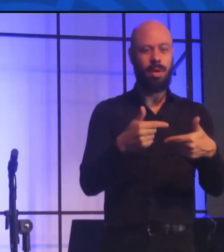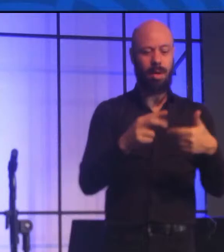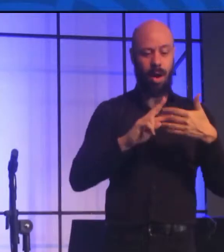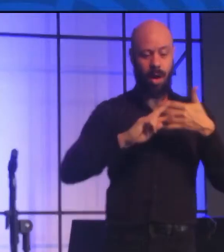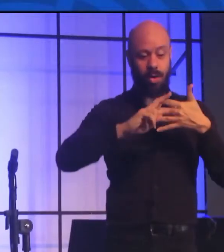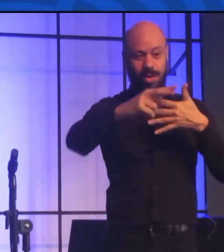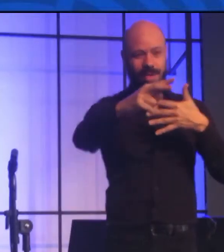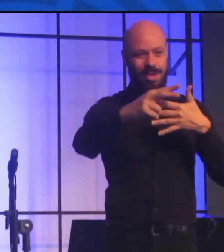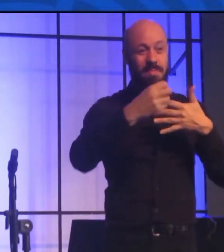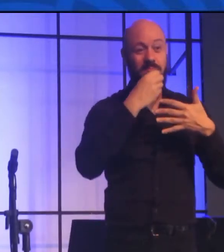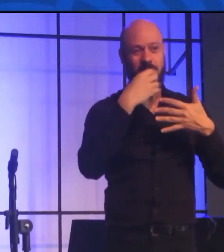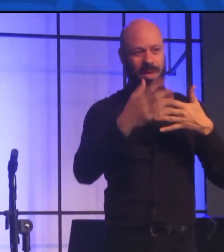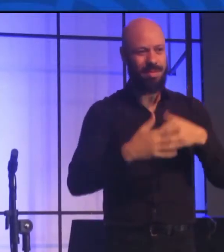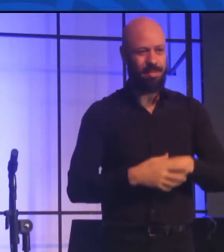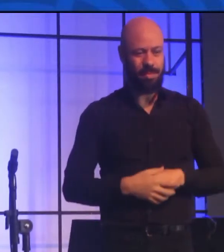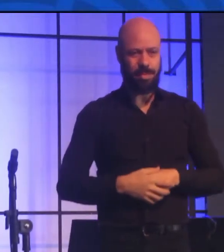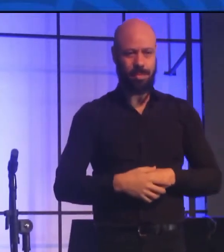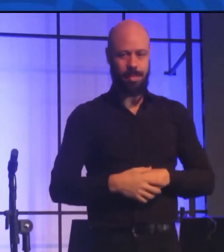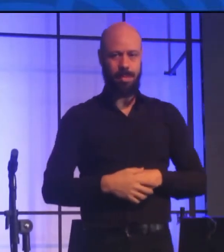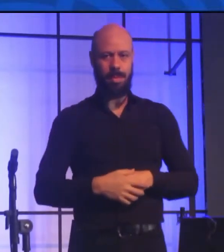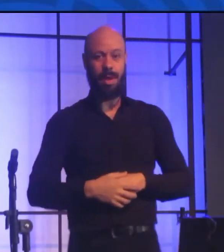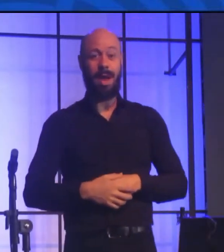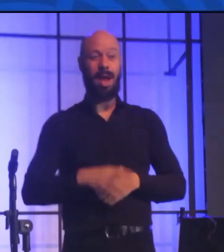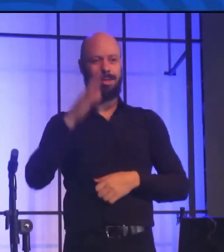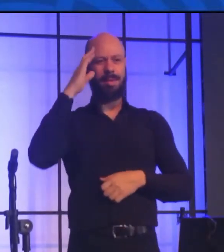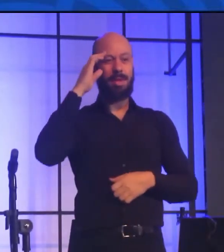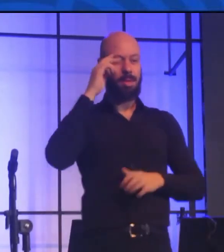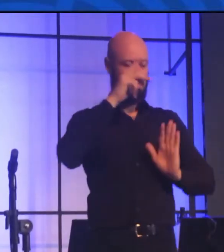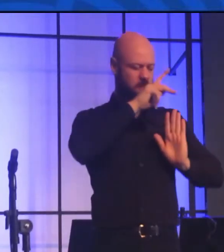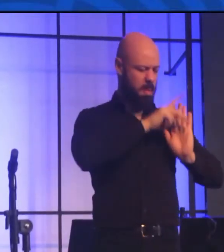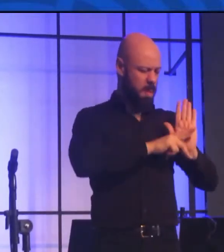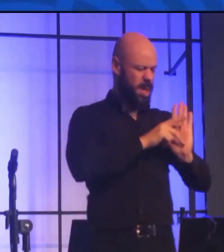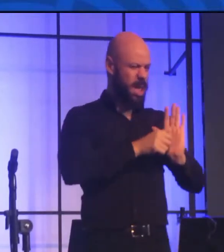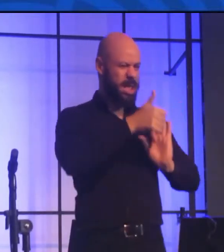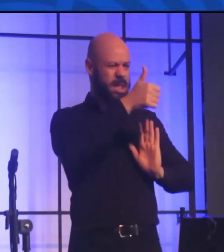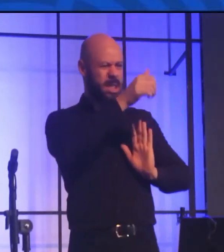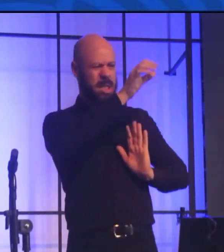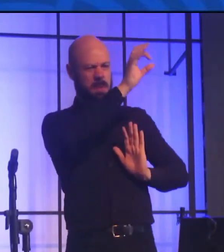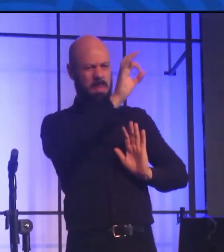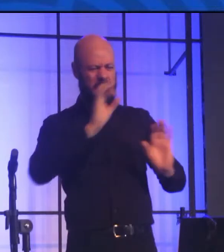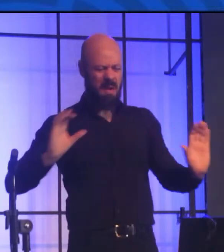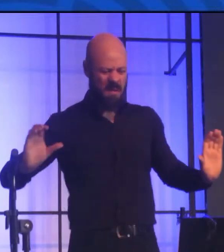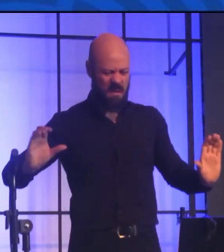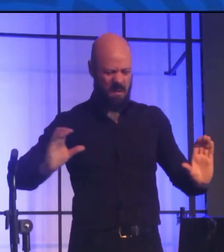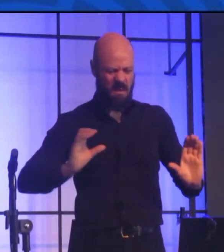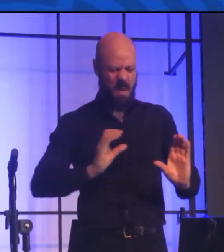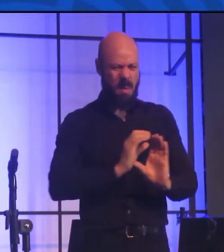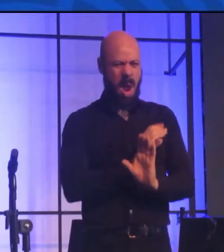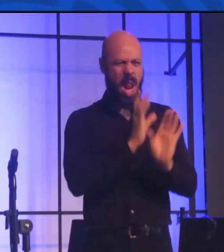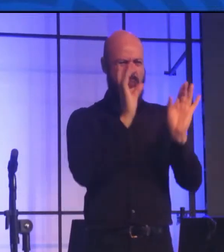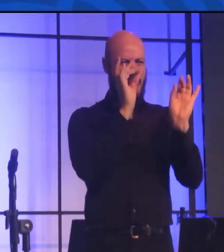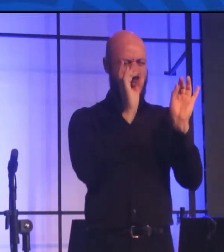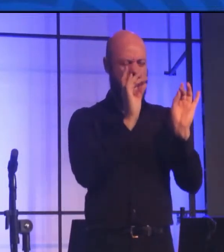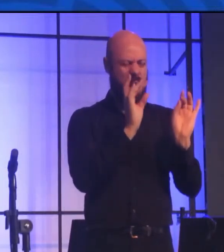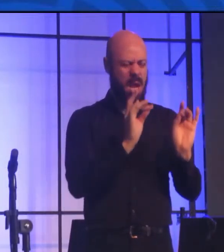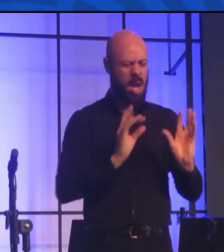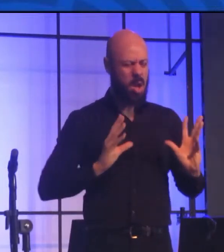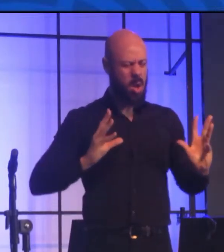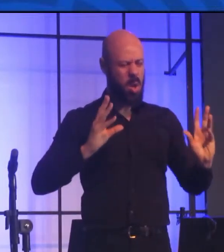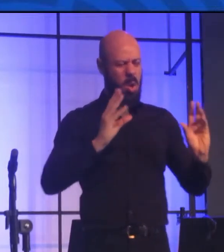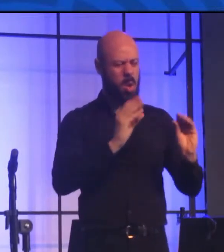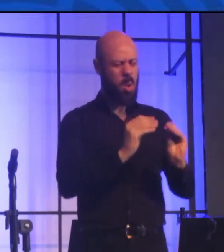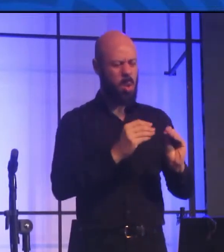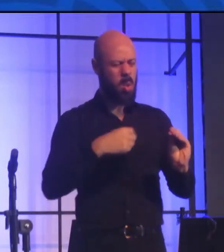Nós temos a pretensão de achar que podemos projetar perfeitamente todas as matizes, todos os desdobres da